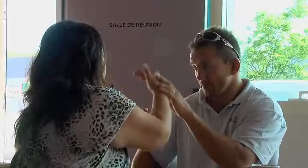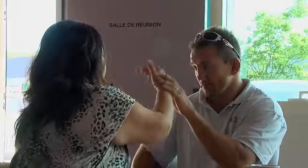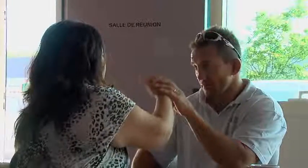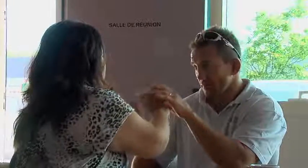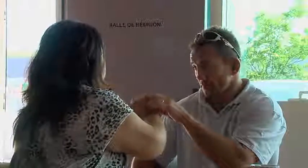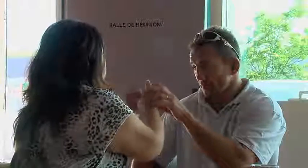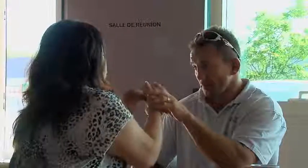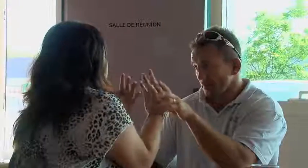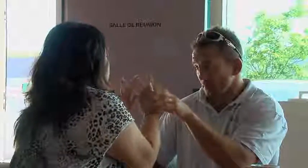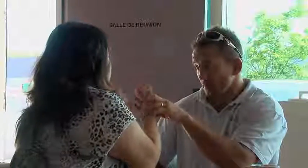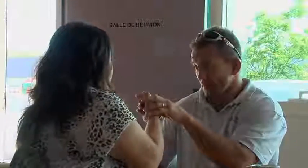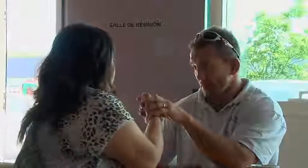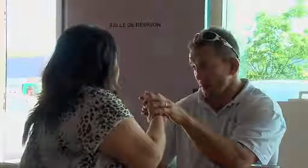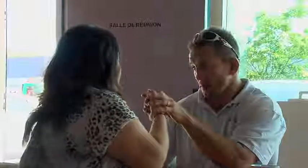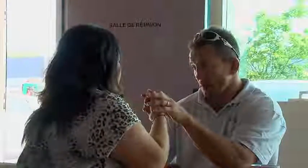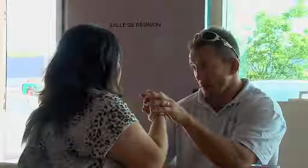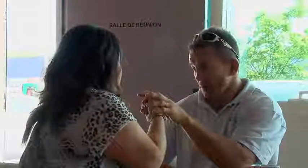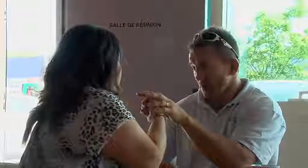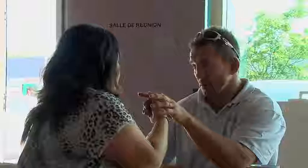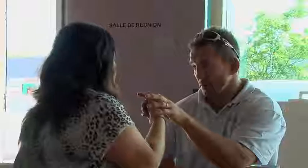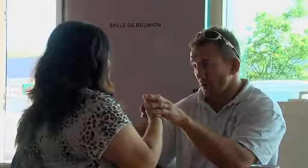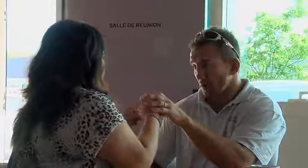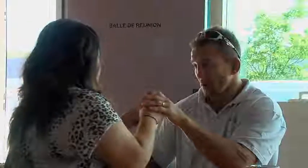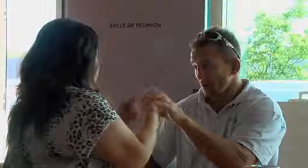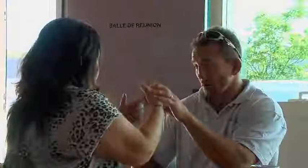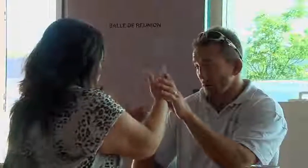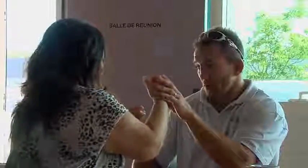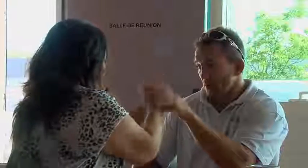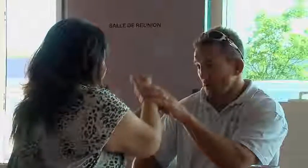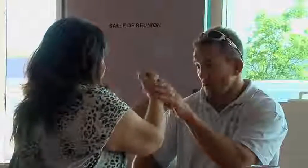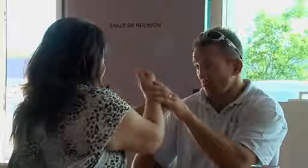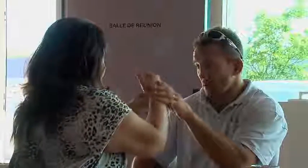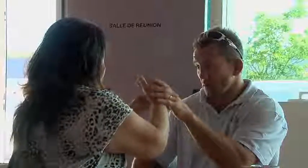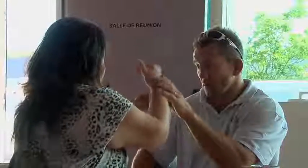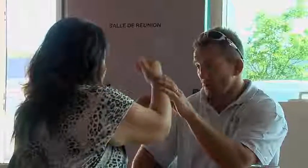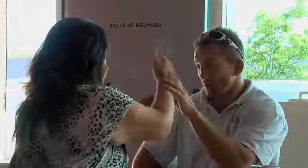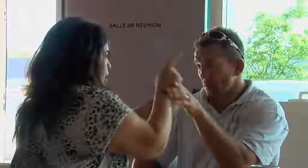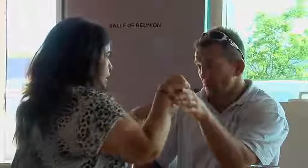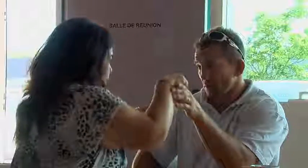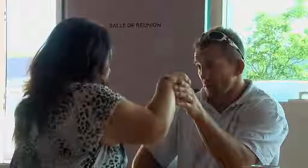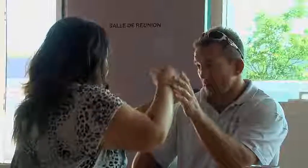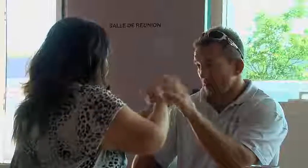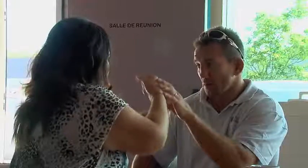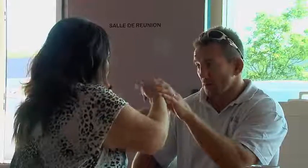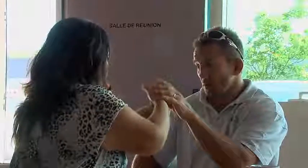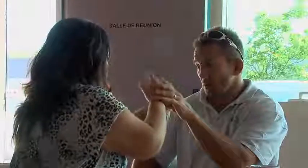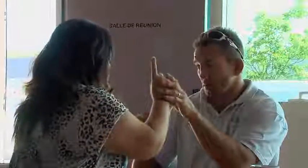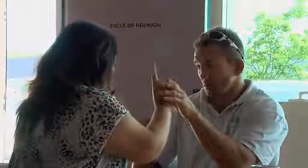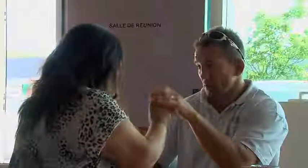petit, change couleur. Ceinture, plus gang. Ici, travail